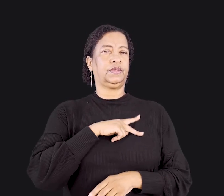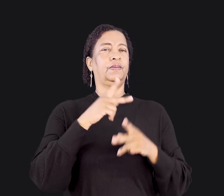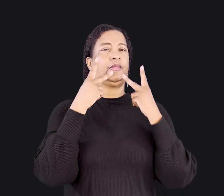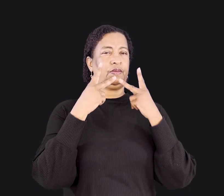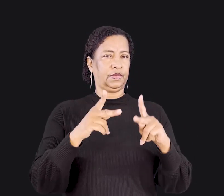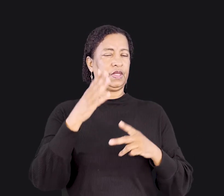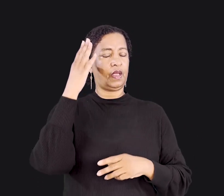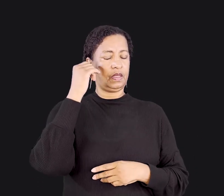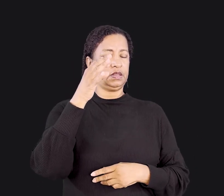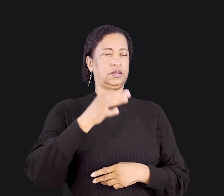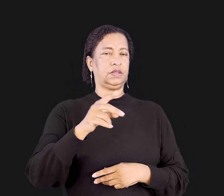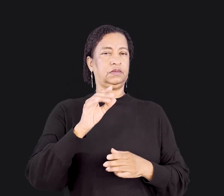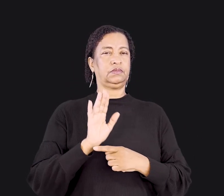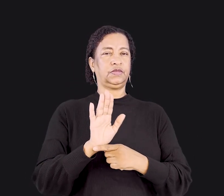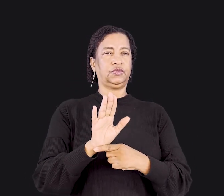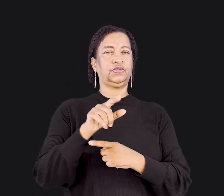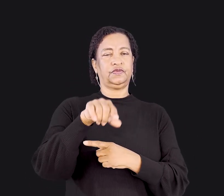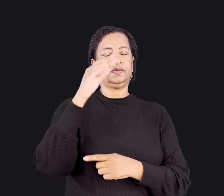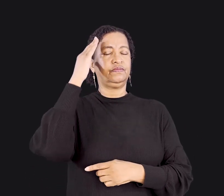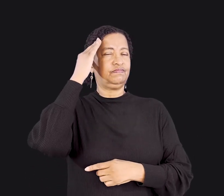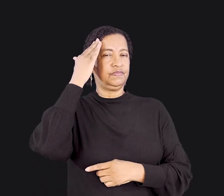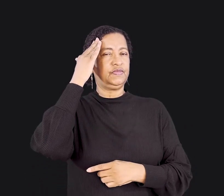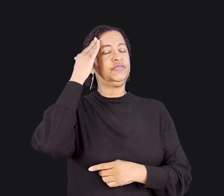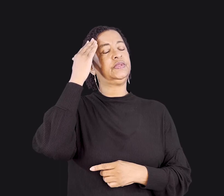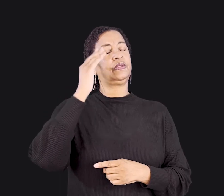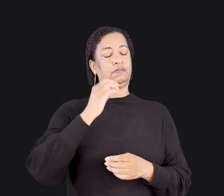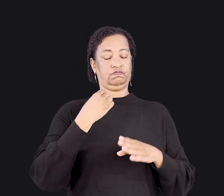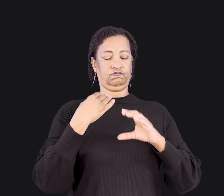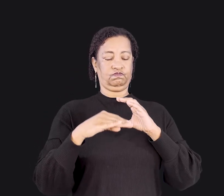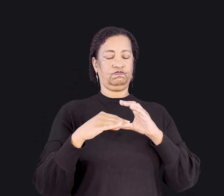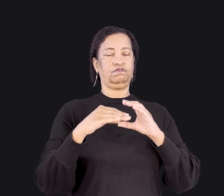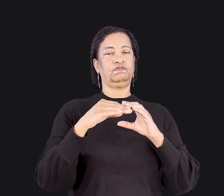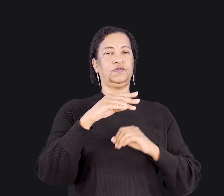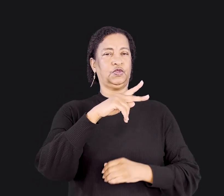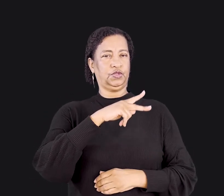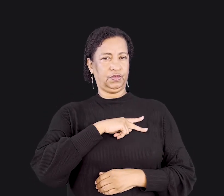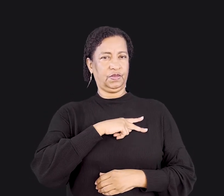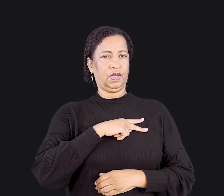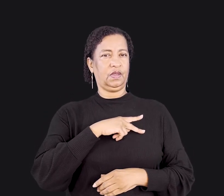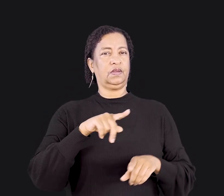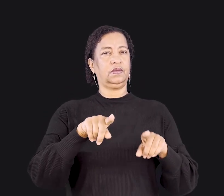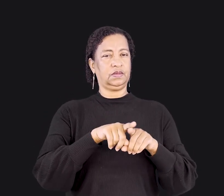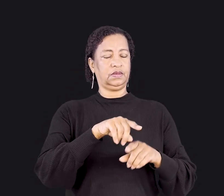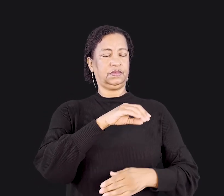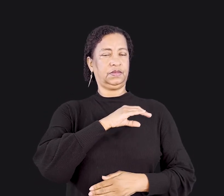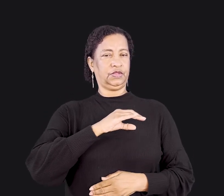Tenho certeza que isso o ajudará a entender a mensagem de Paulo e a mensagem de Cristo.